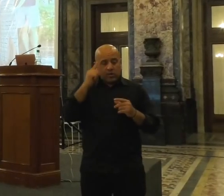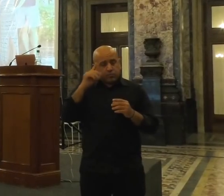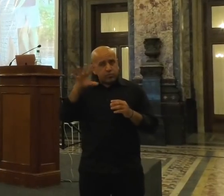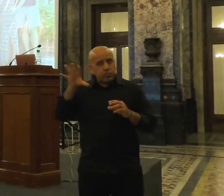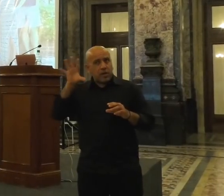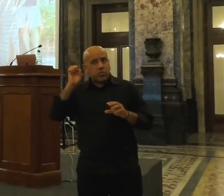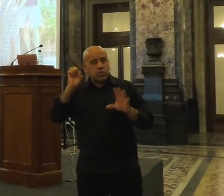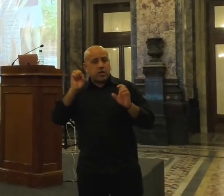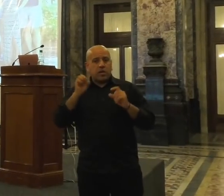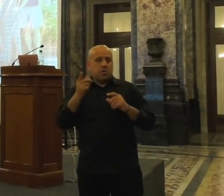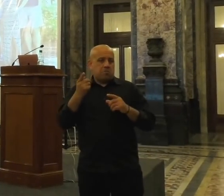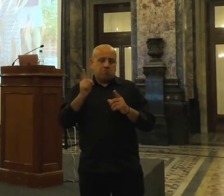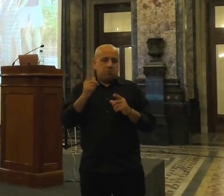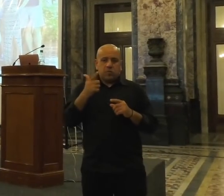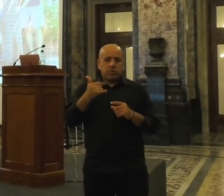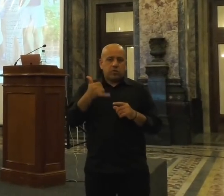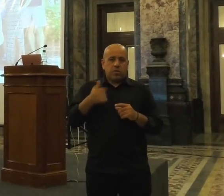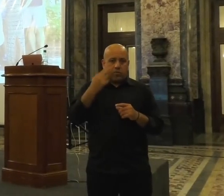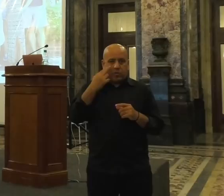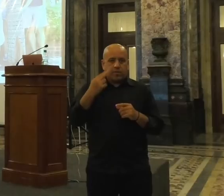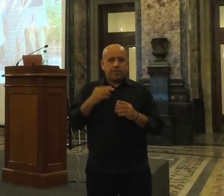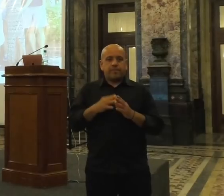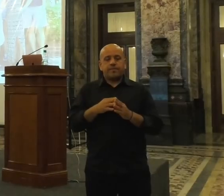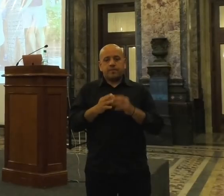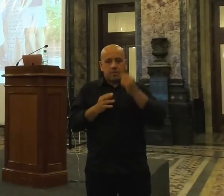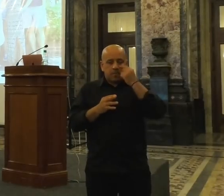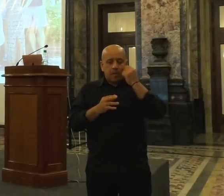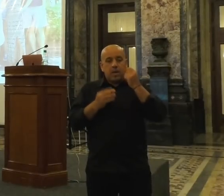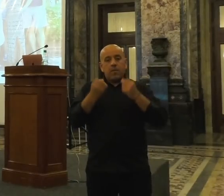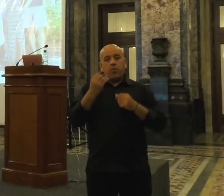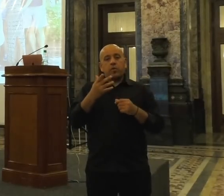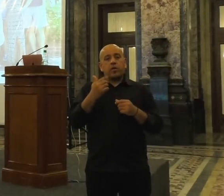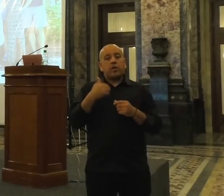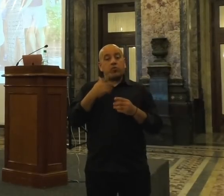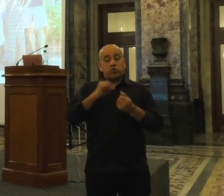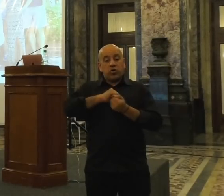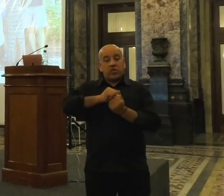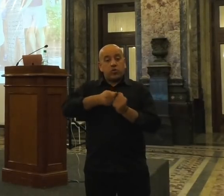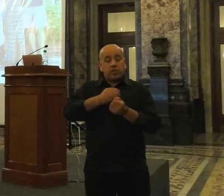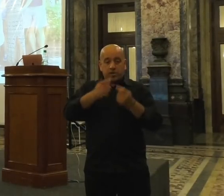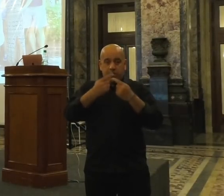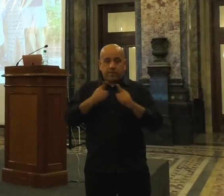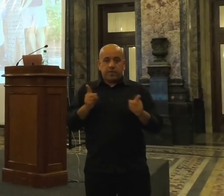que habían sido reportados por Posner, por ejemplo, porque nuestro idioma es diferente.